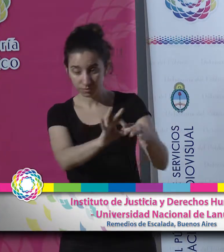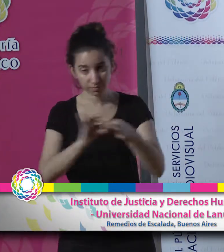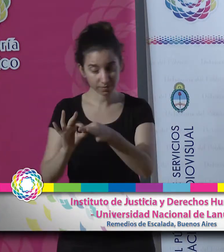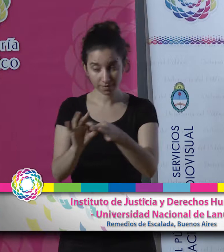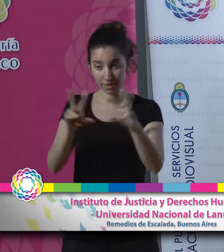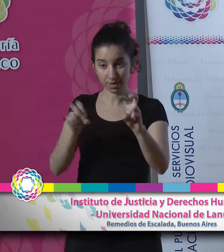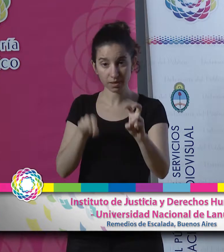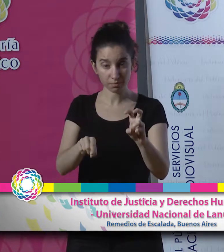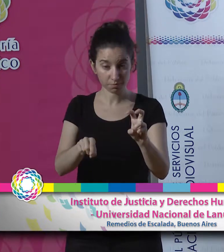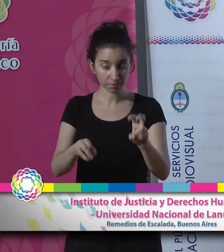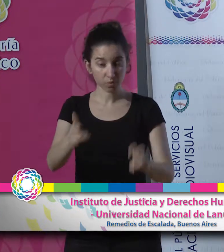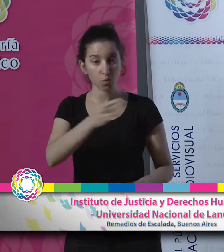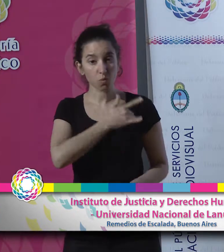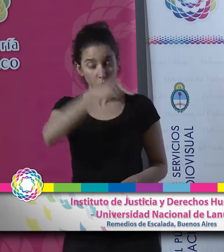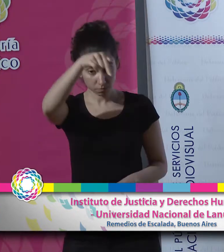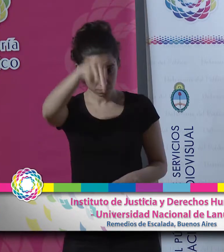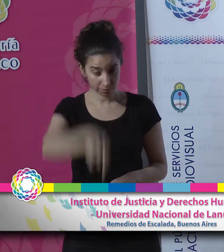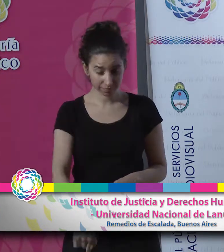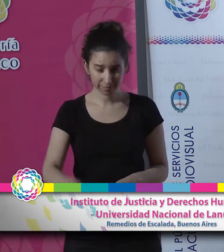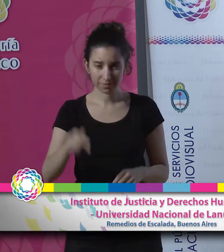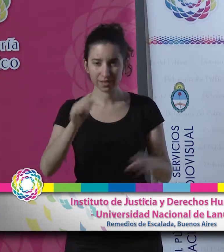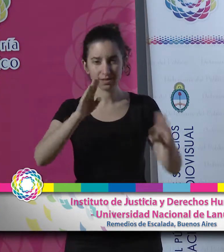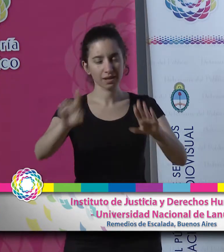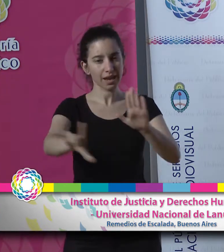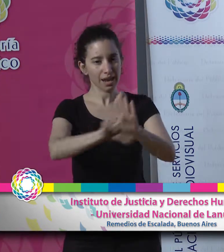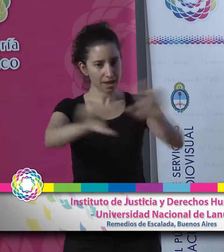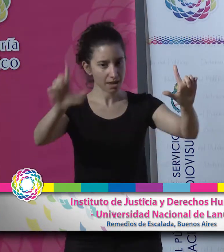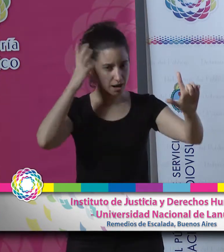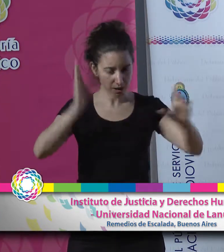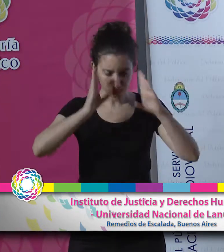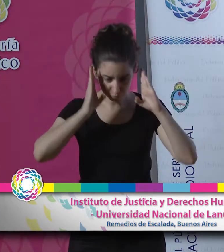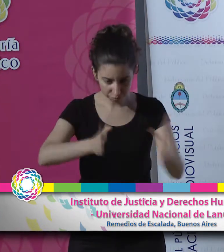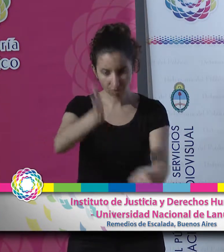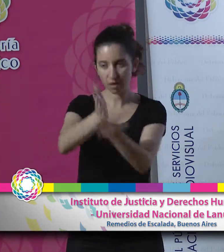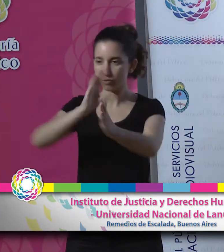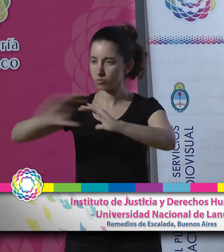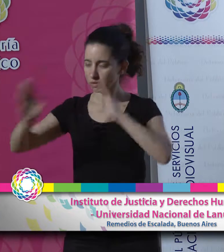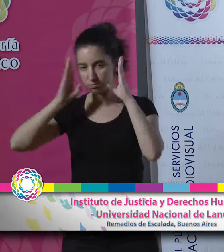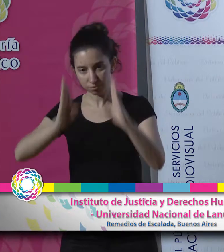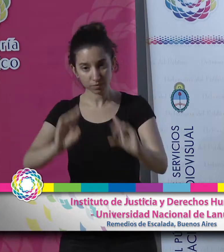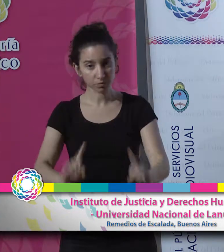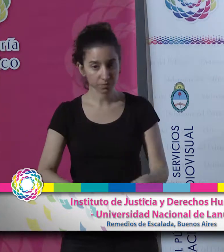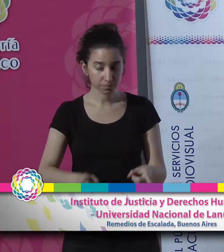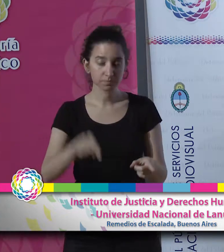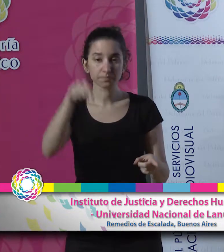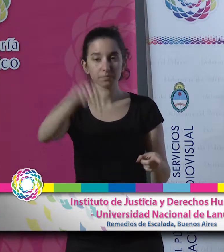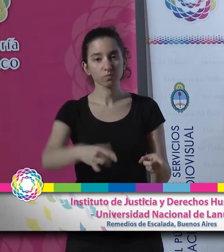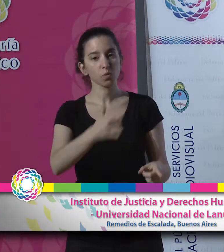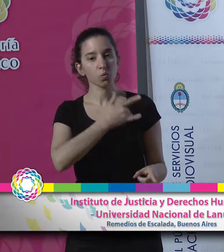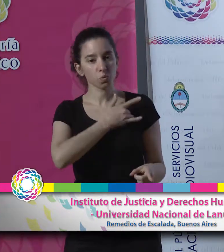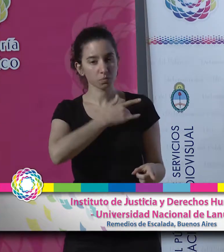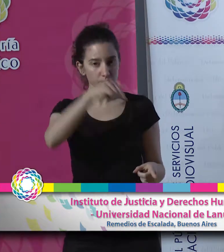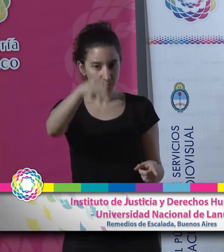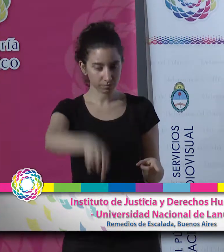a la universidad siempre le preocupó la ley de comunicación audiovisual y el derecho a la comunicación en la universidad fue